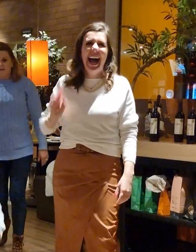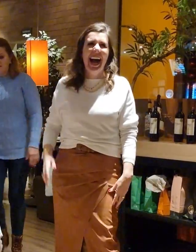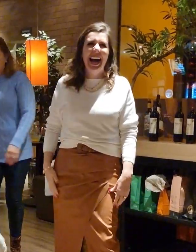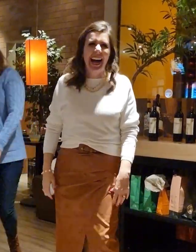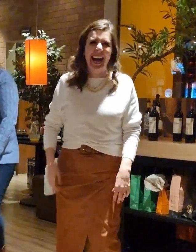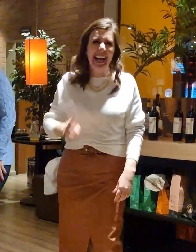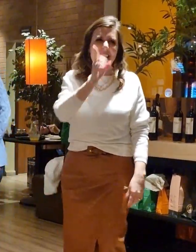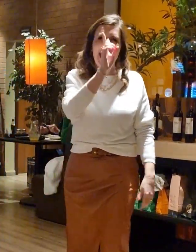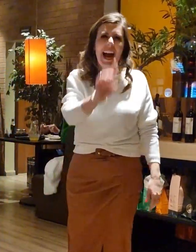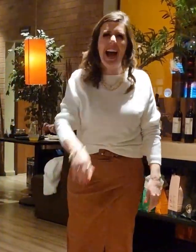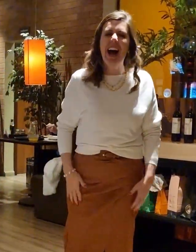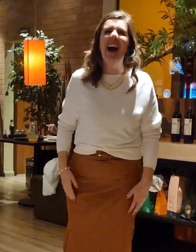ministério avançar em nome de Jesus.